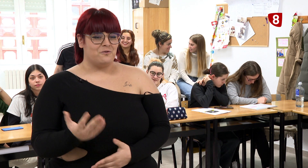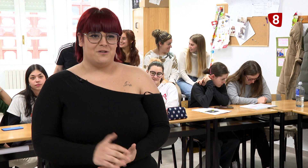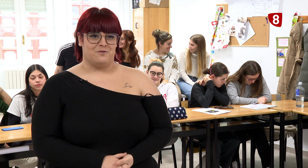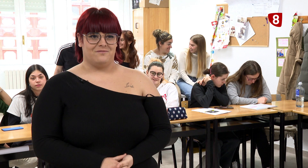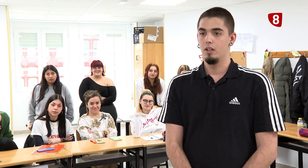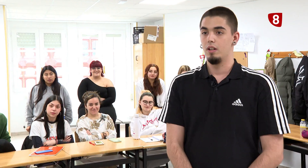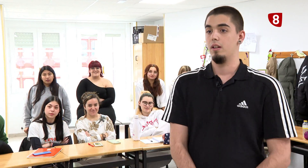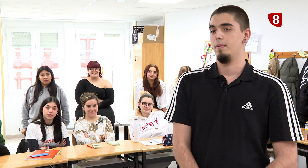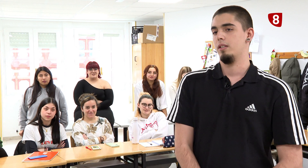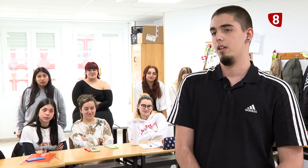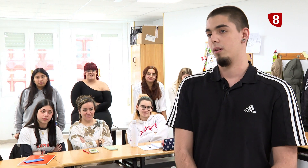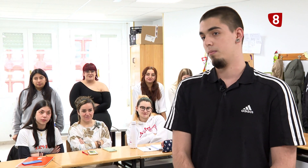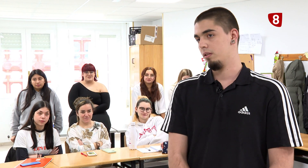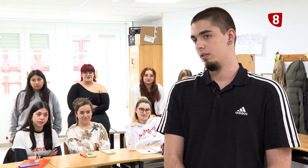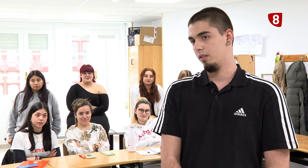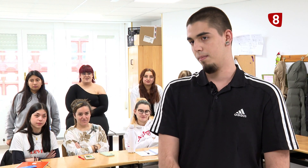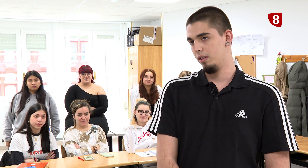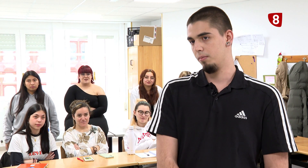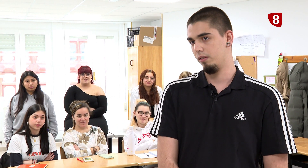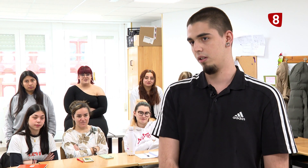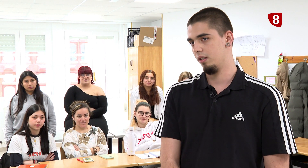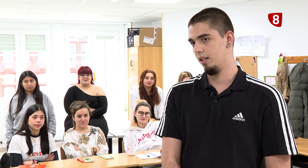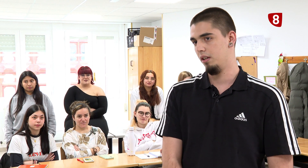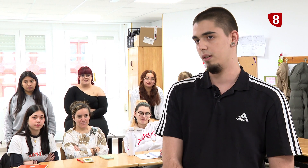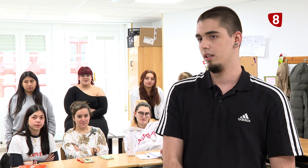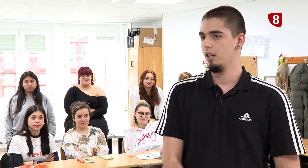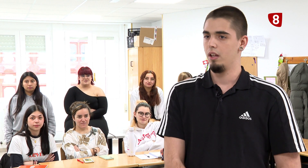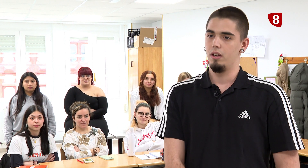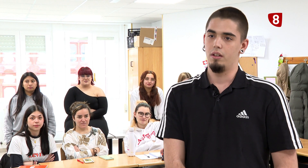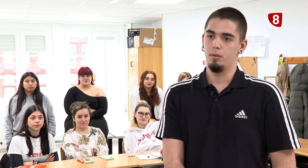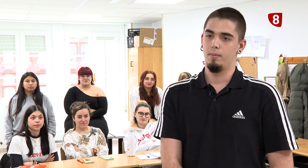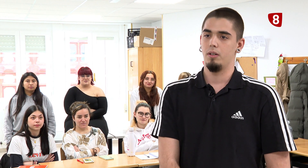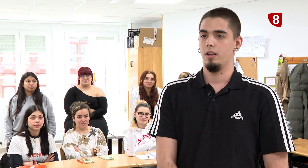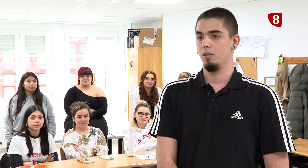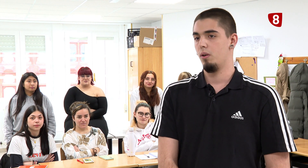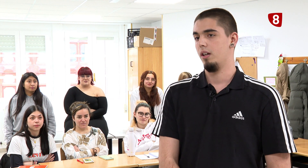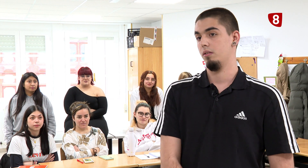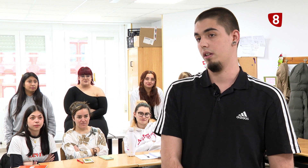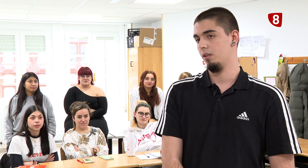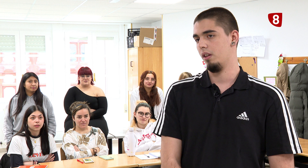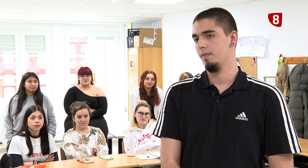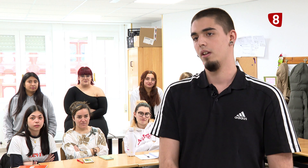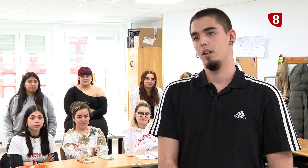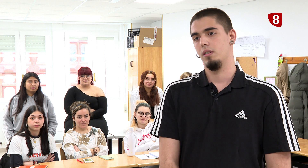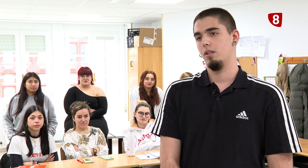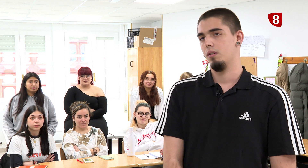muchísimo. Claro, además aquí, por ejemplo, también tenemos profesoras nativas. Tenemos una profesora que es coda, otra que es sorda. Entonces, eso creo